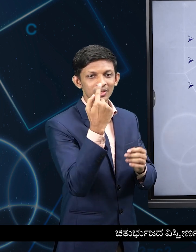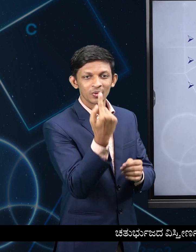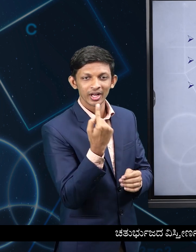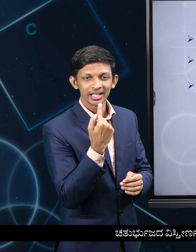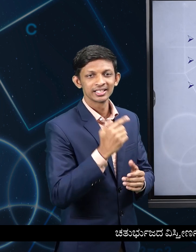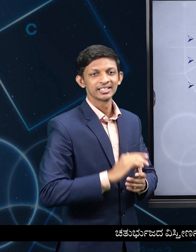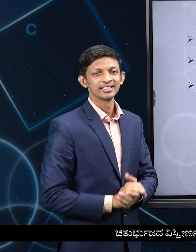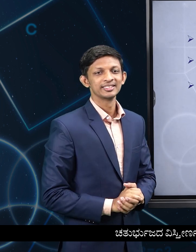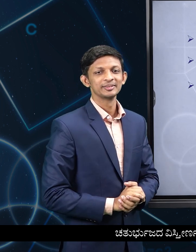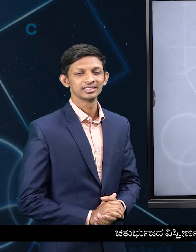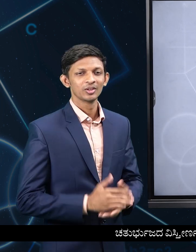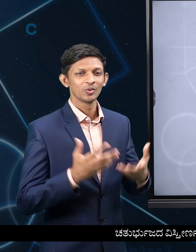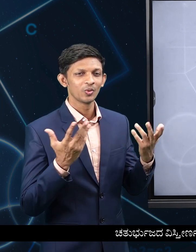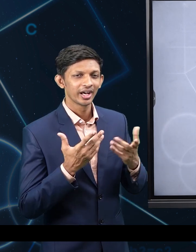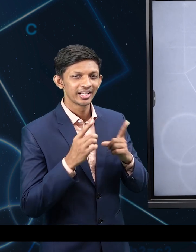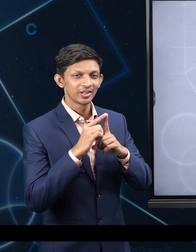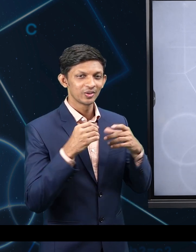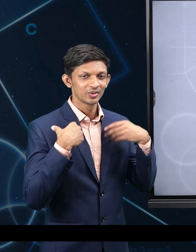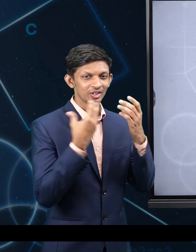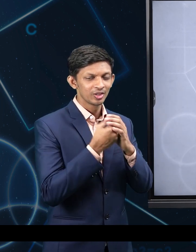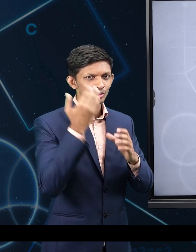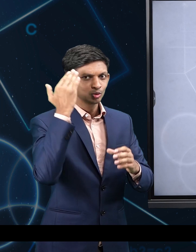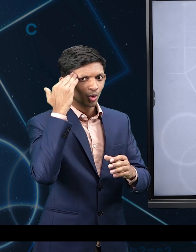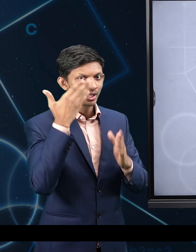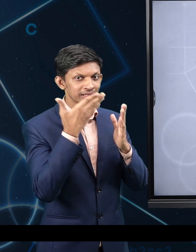ಇಂಟು πr² ಘಟಕಗಳು. ಇದರಿಂದ ನಮಗೇನು ಗೊತ್ತು?